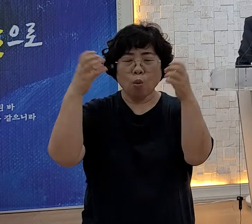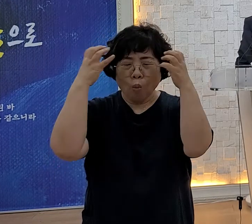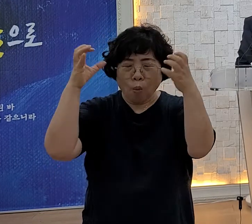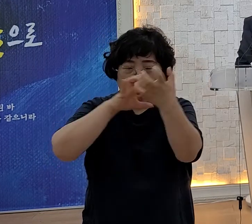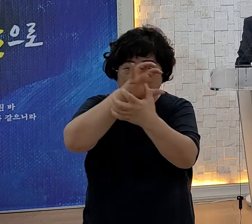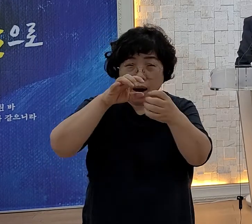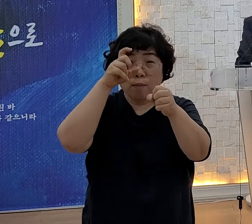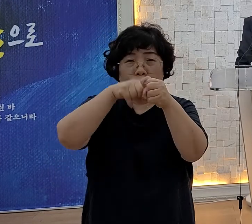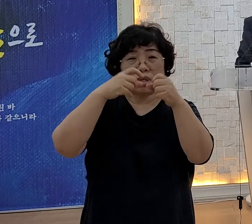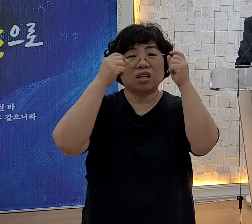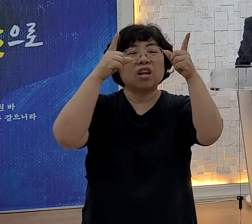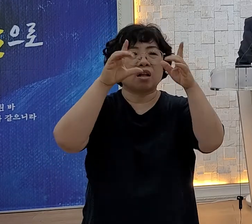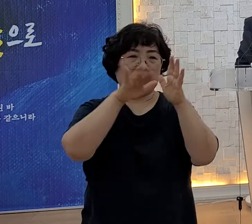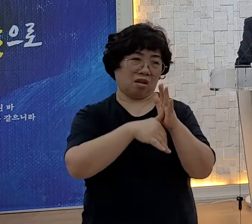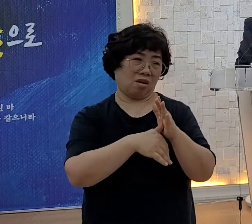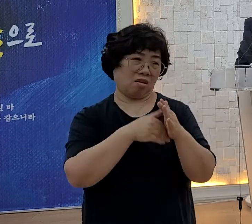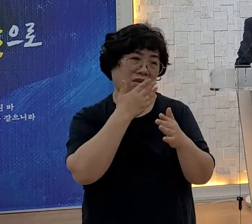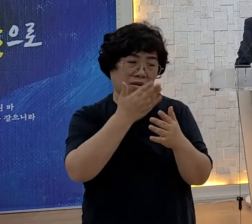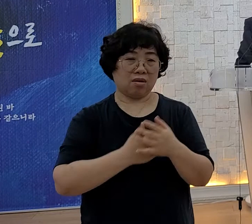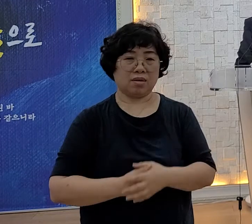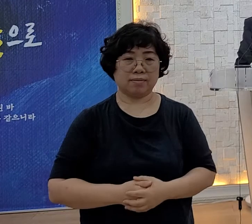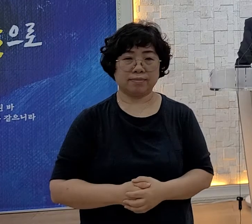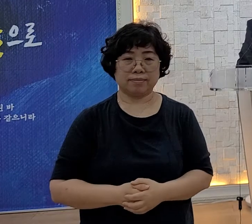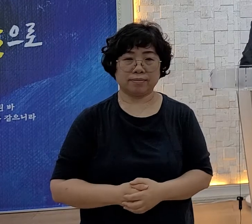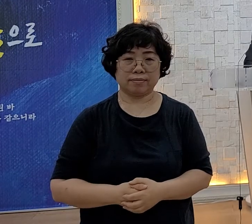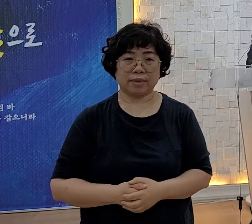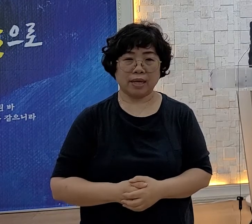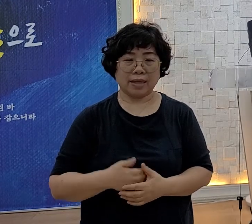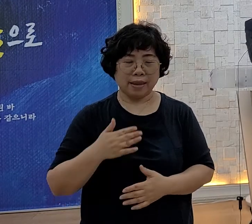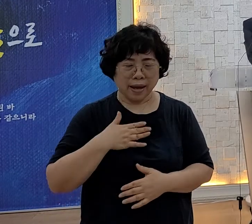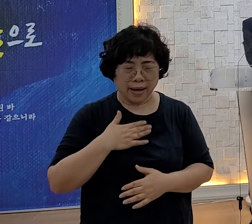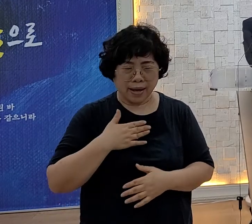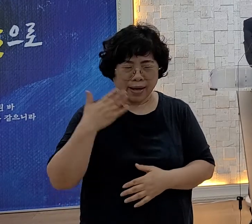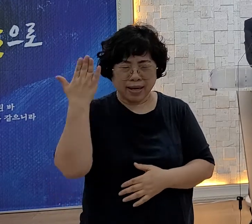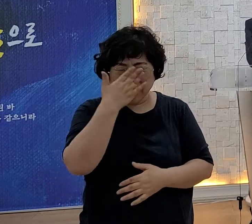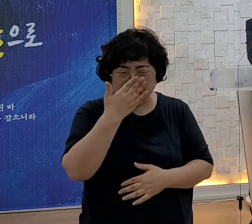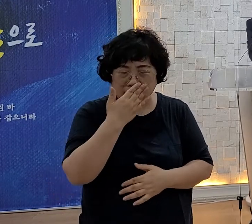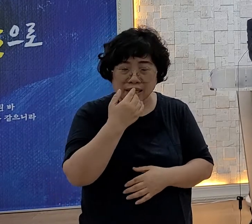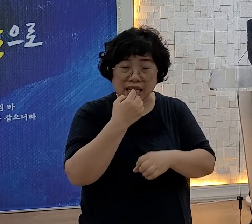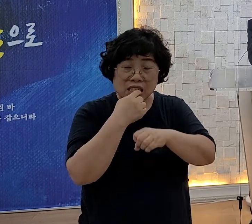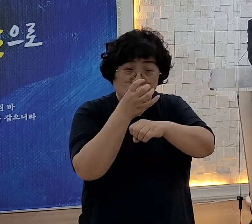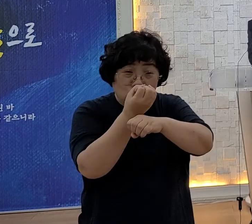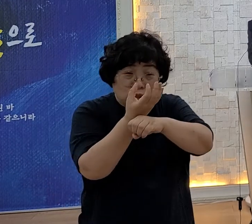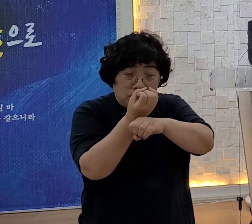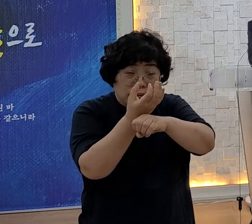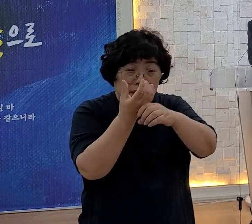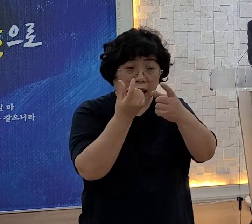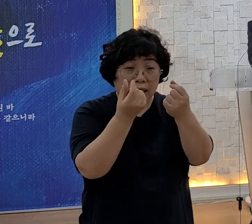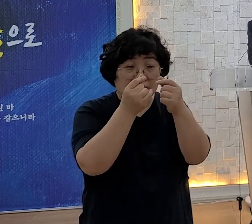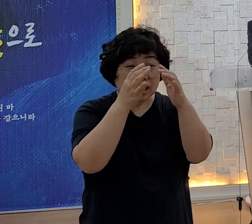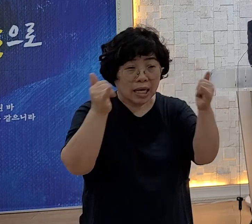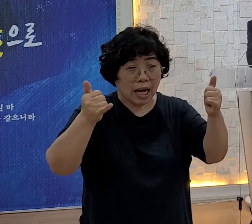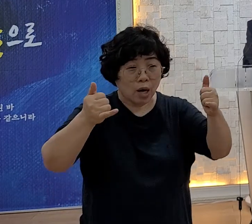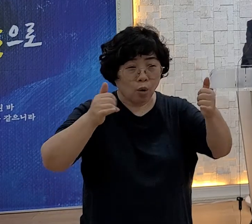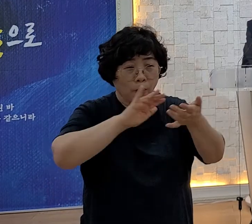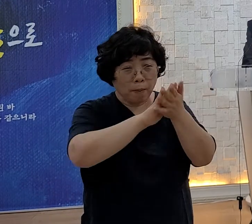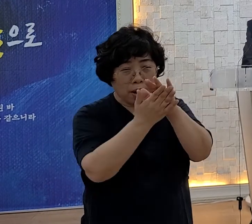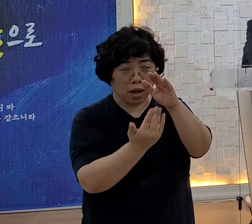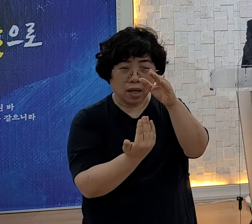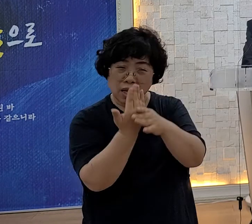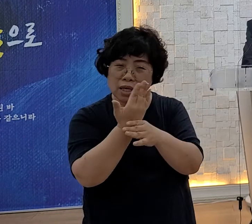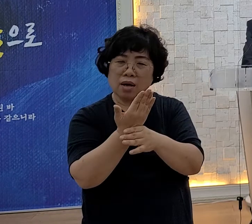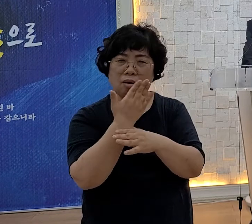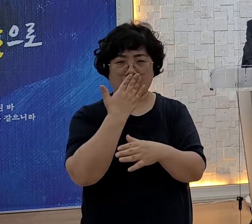같은 사람으로 세워지기 위함이구나. 이 목적을 분명히 이해할 때에 즐거워하게 된다라는 사실을